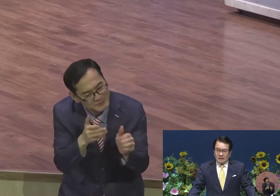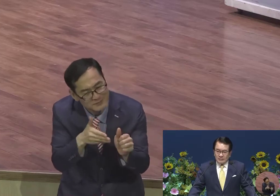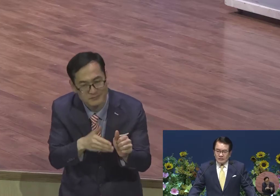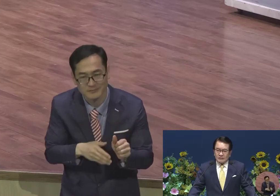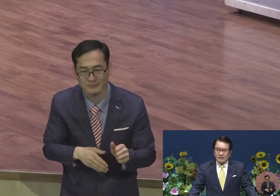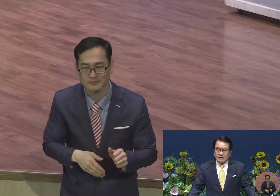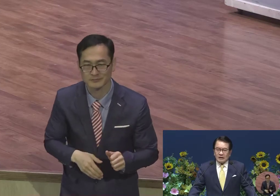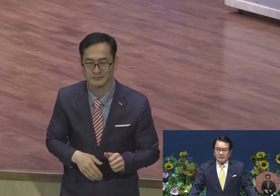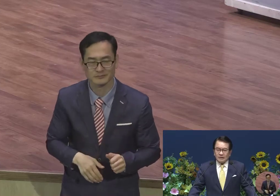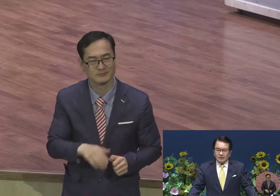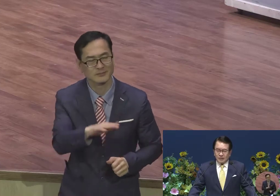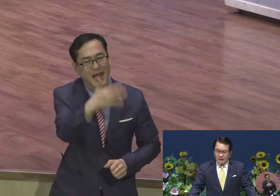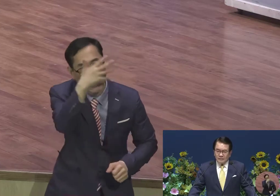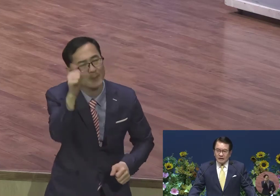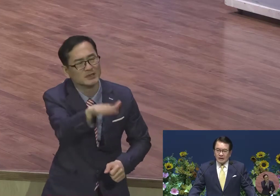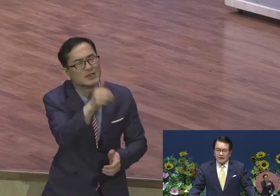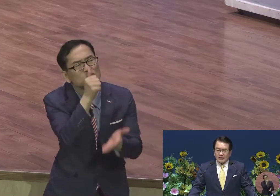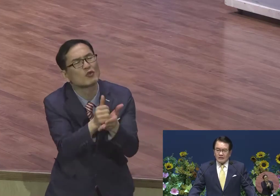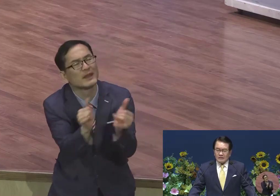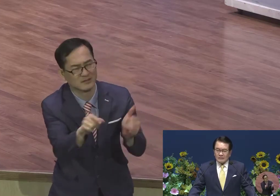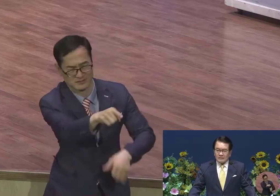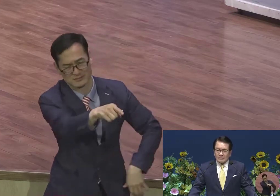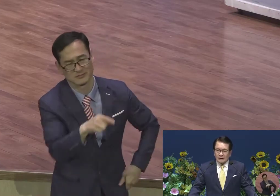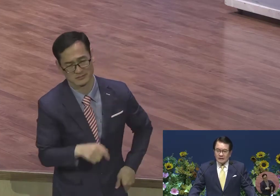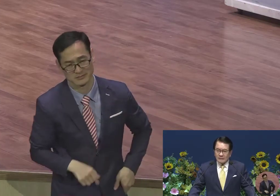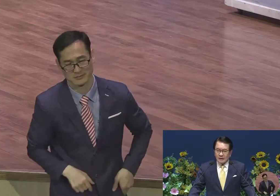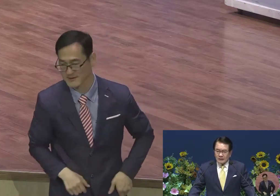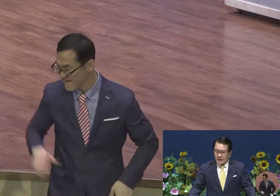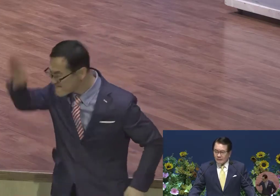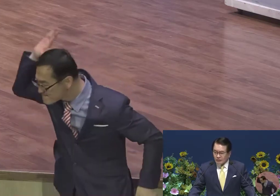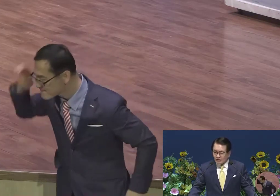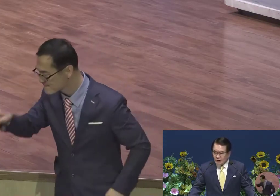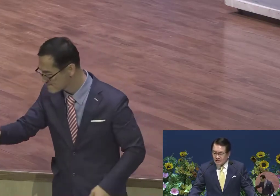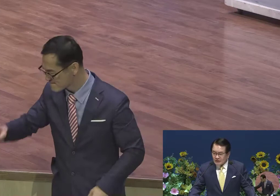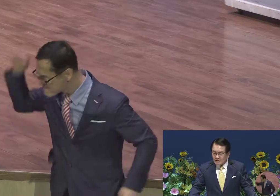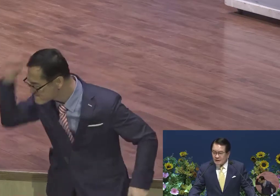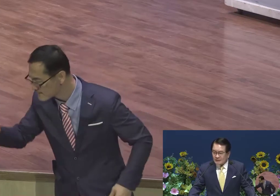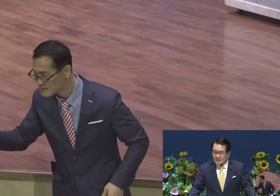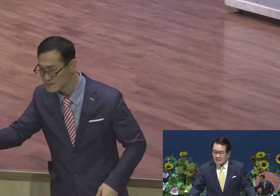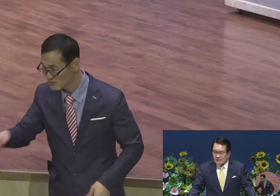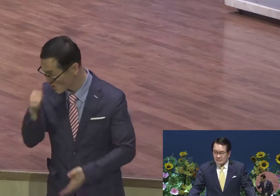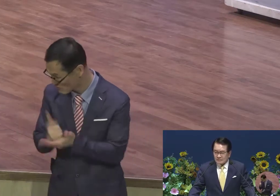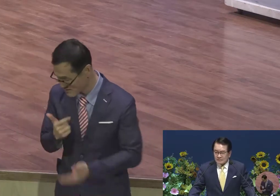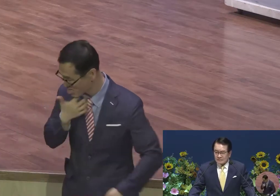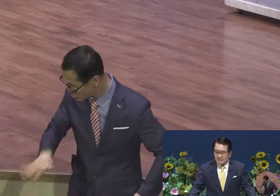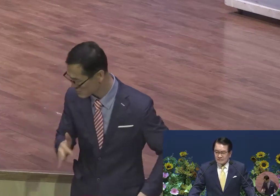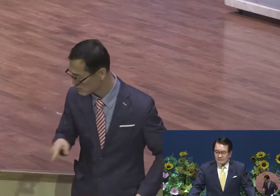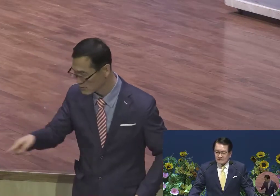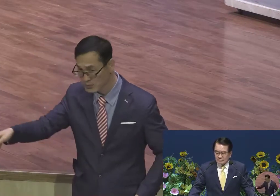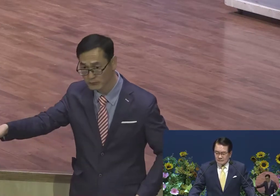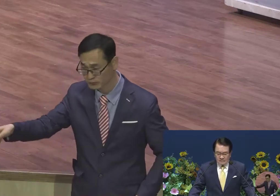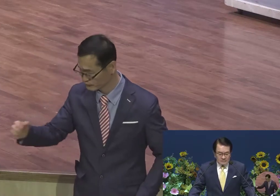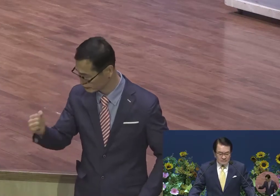할아버지 할아버지 죄인입니다 야 이놈아 내가 무슨 죄인이지 않냐 이러더라고요